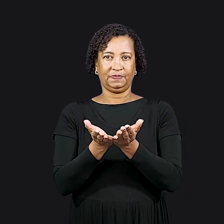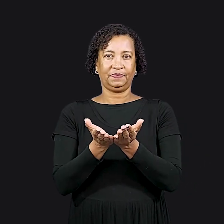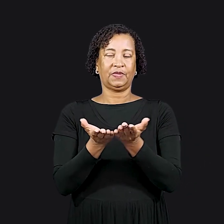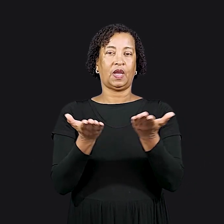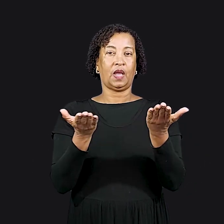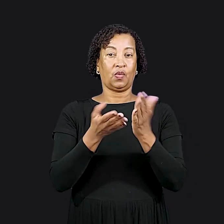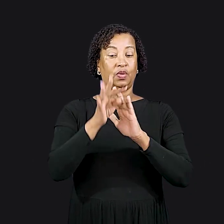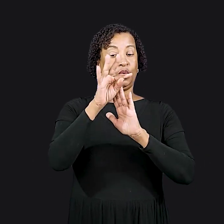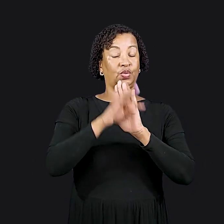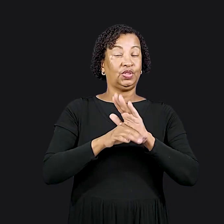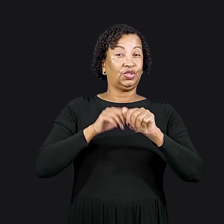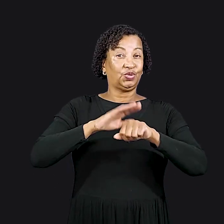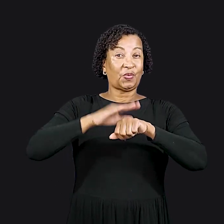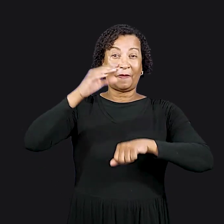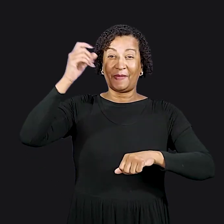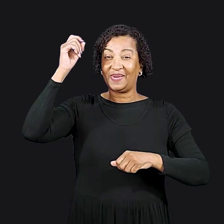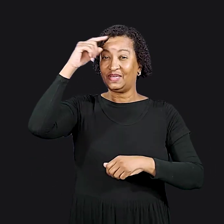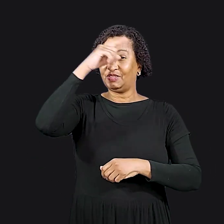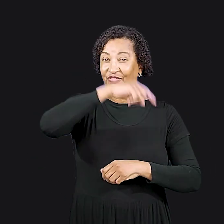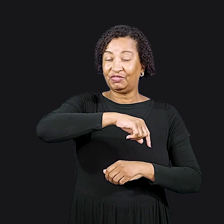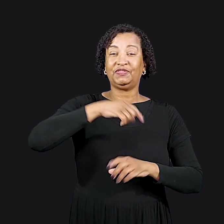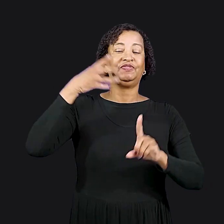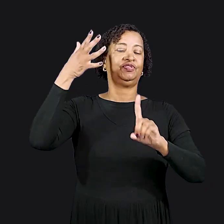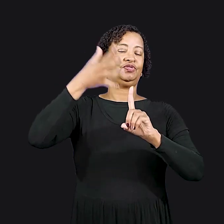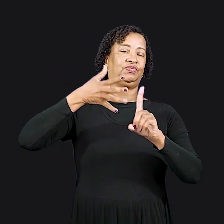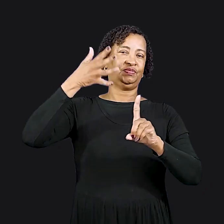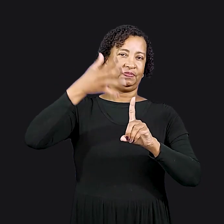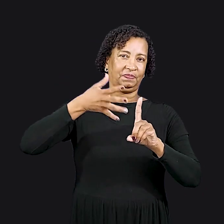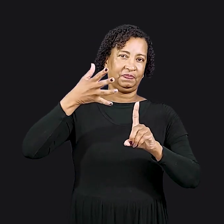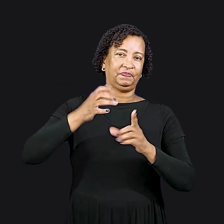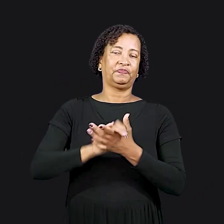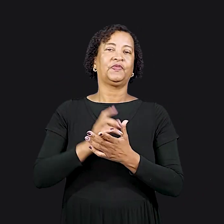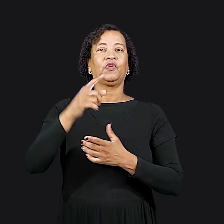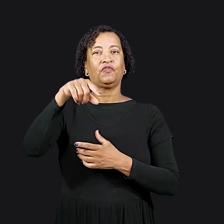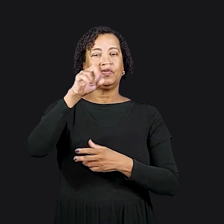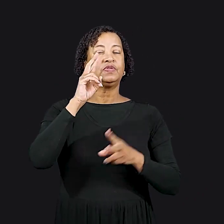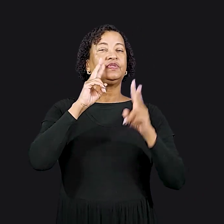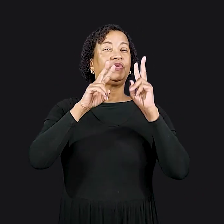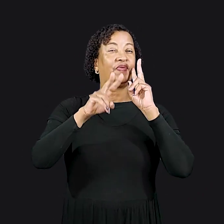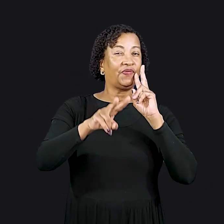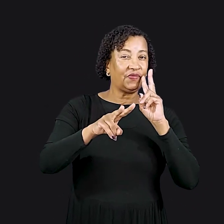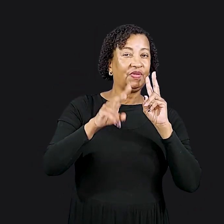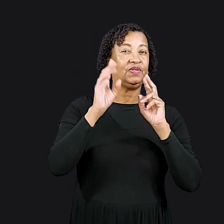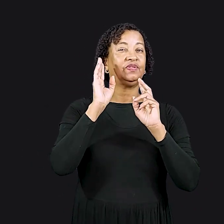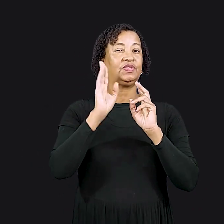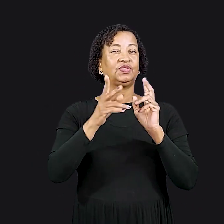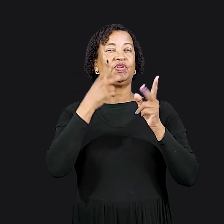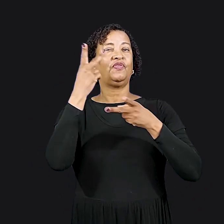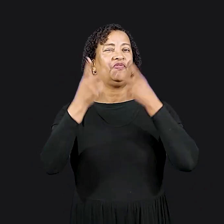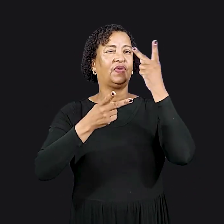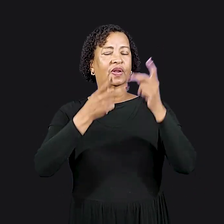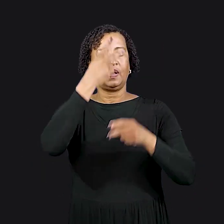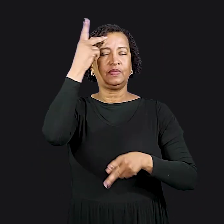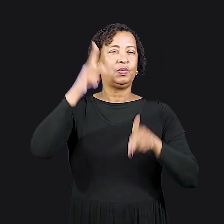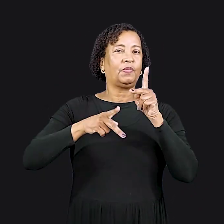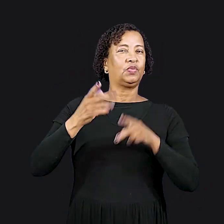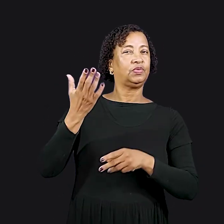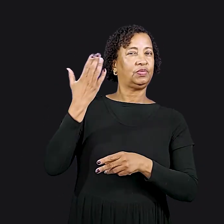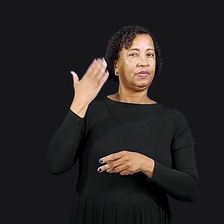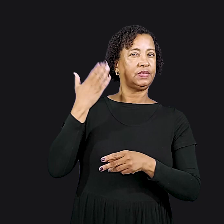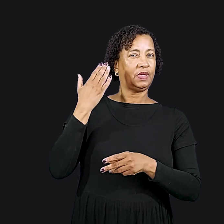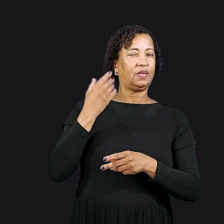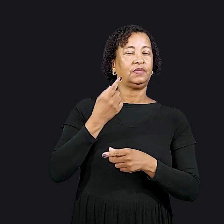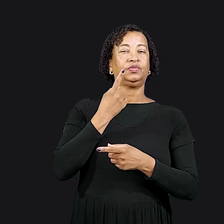Bíblia. Chegamos à parte mais difícil desse sermão. Vocês também ouviram o que foi dito aos seus